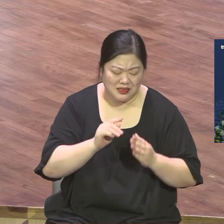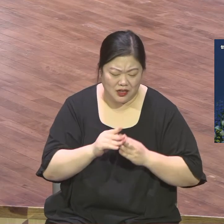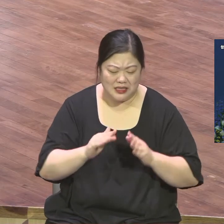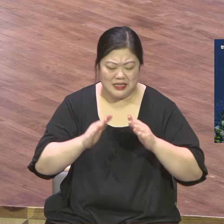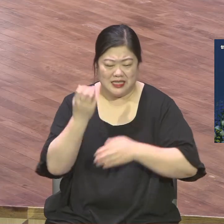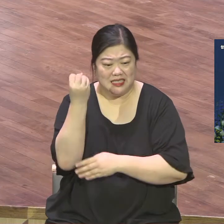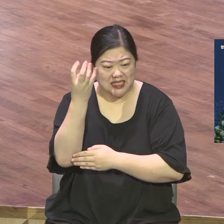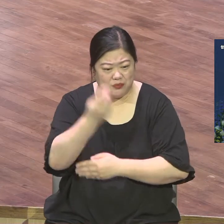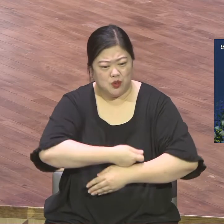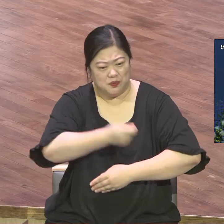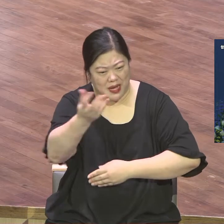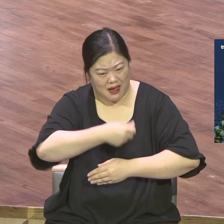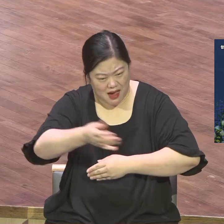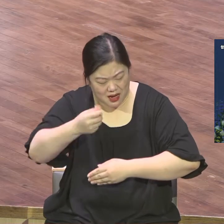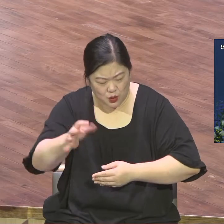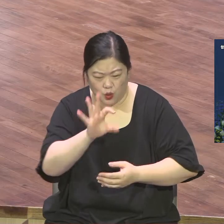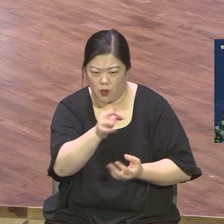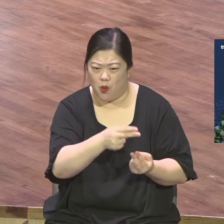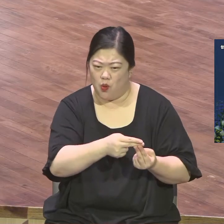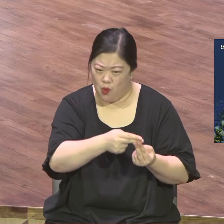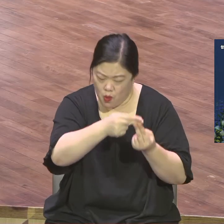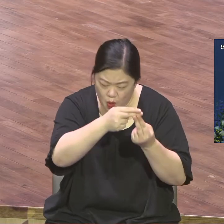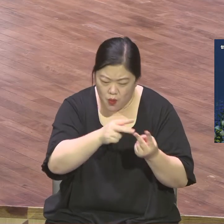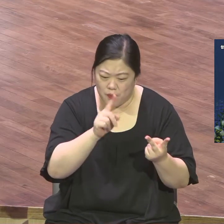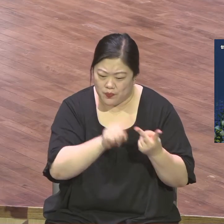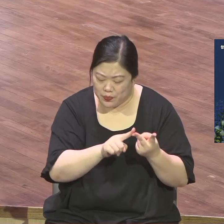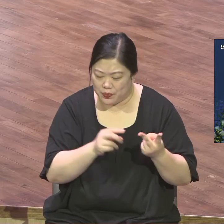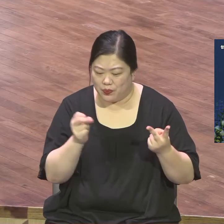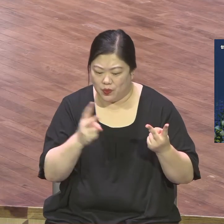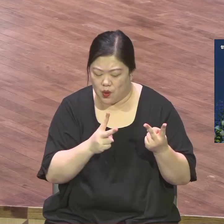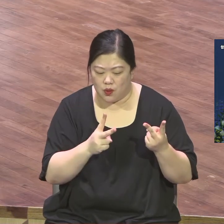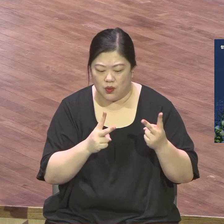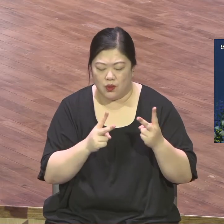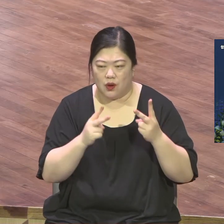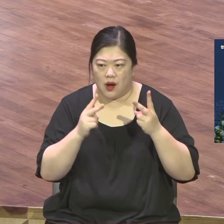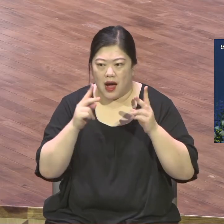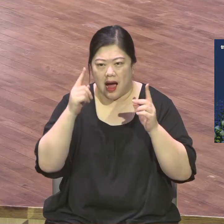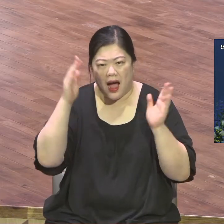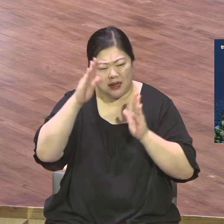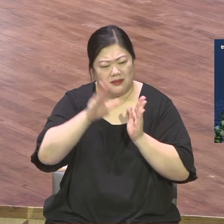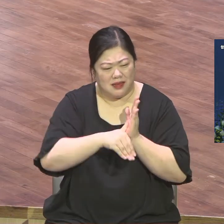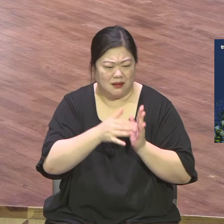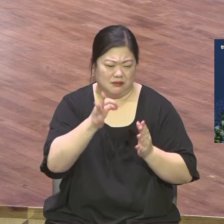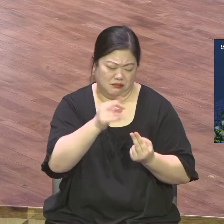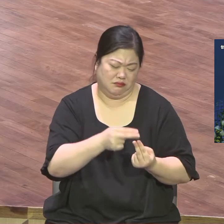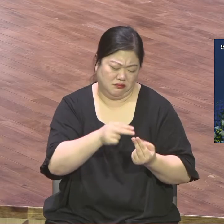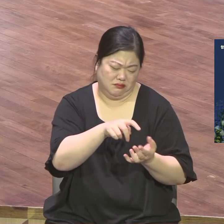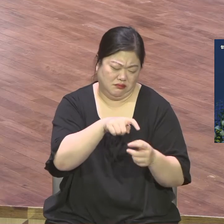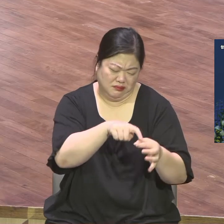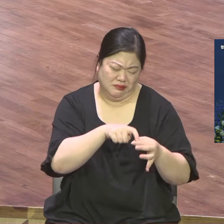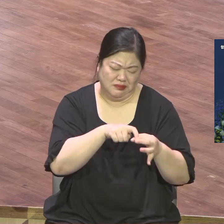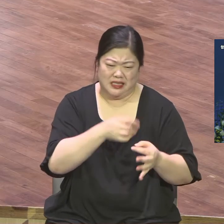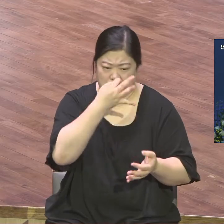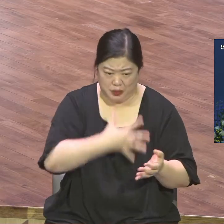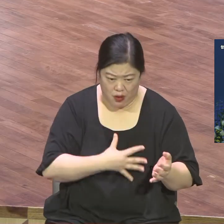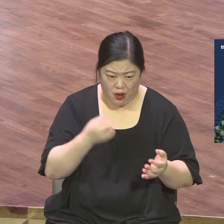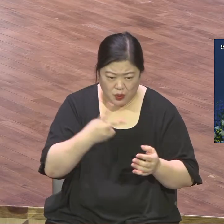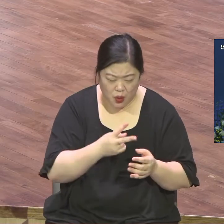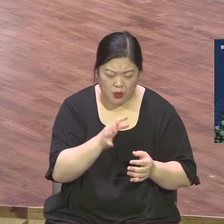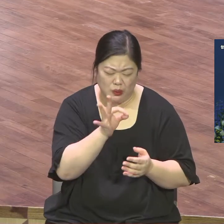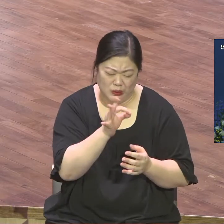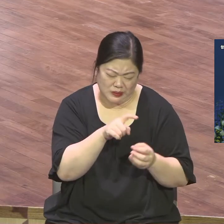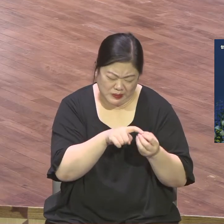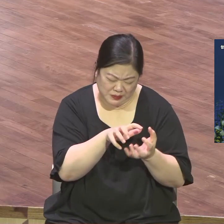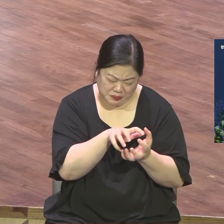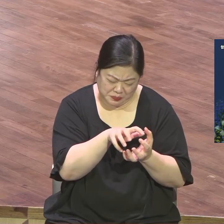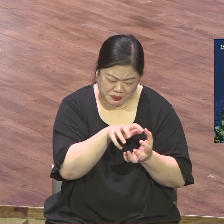장가 갈 돈이 없어 사장님 돈 빌려서 장가 그랬던 사람이다. 그런데 내가 너무 하나님의 축복을 받아서, 목사는 말도